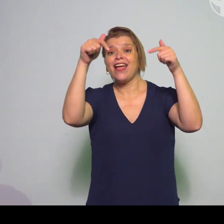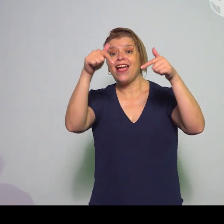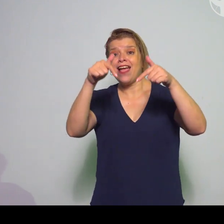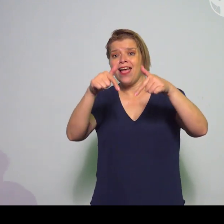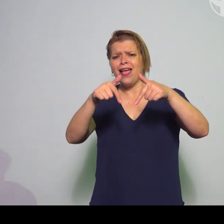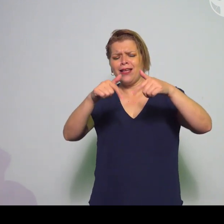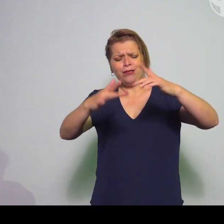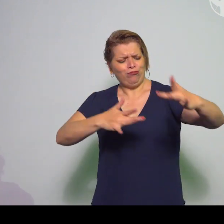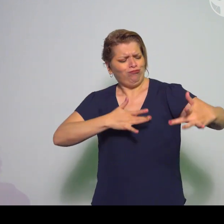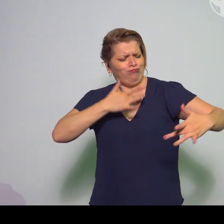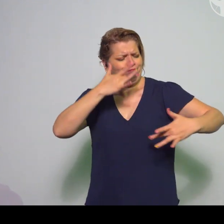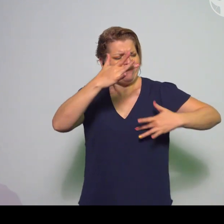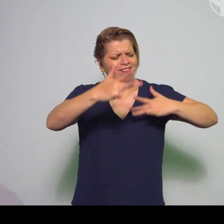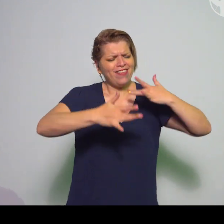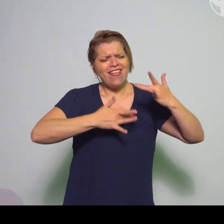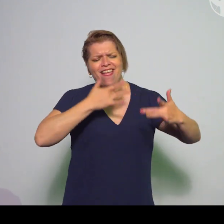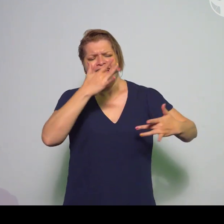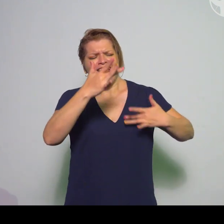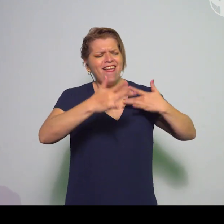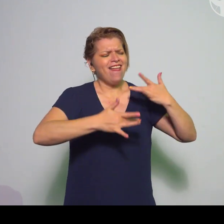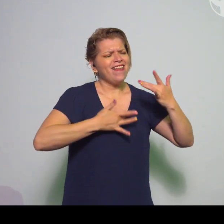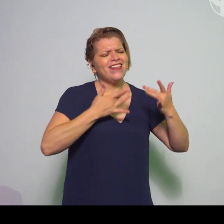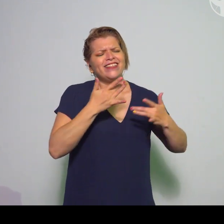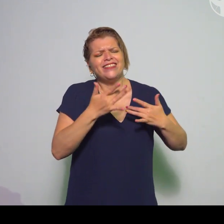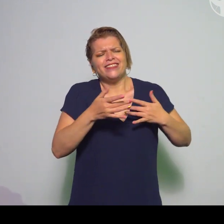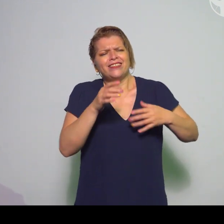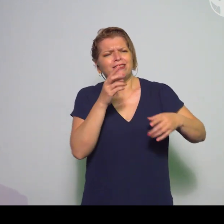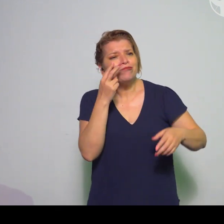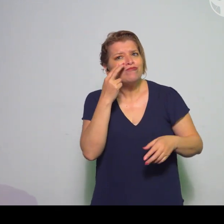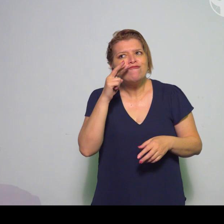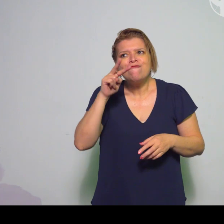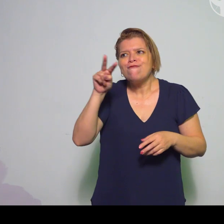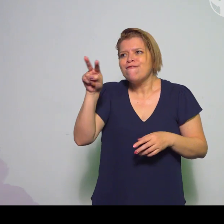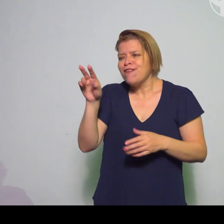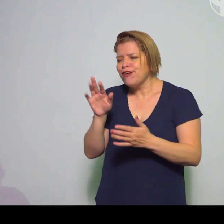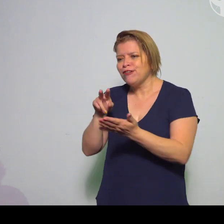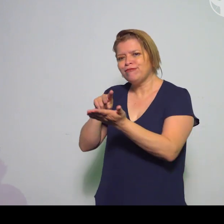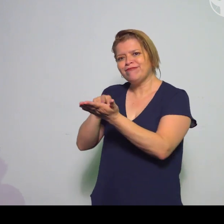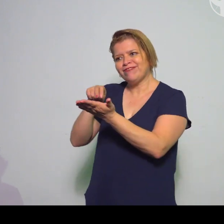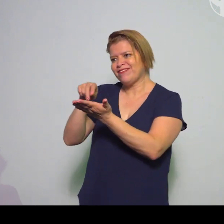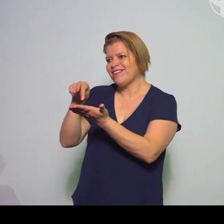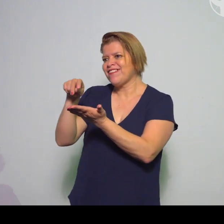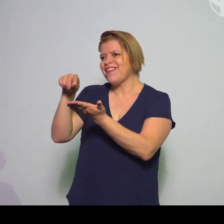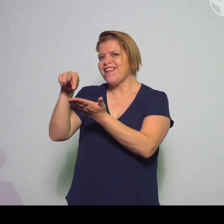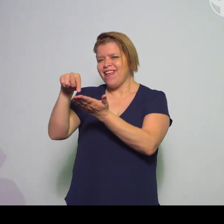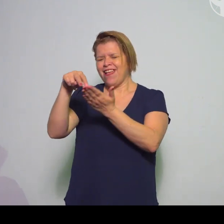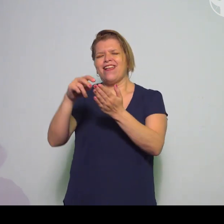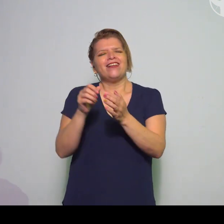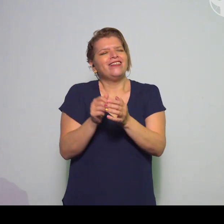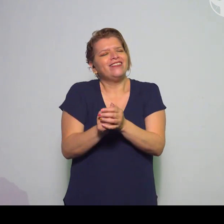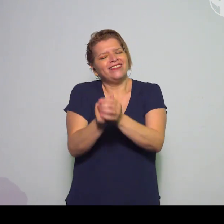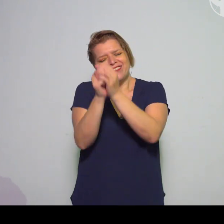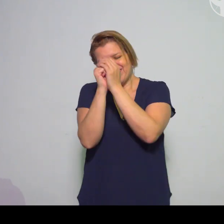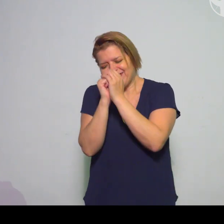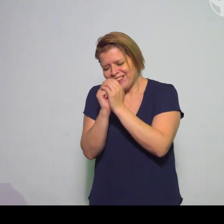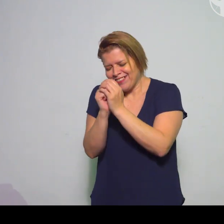Aquí estás, te vemos mover,